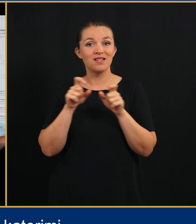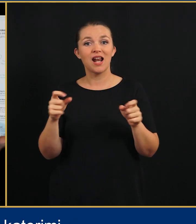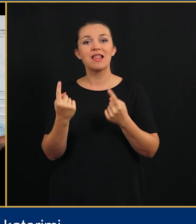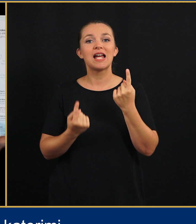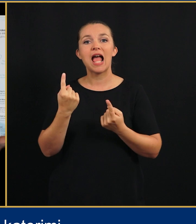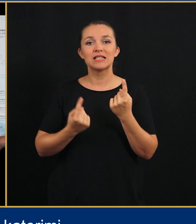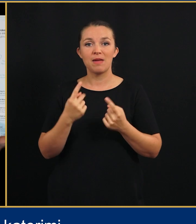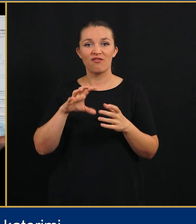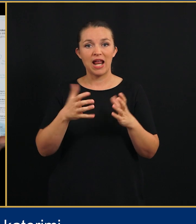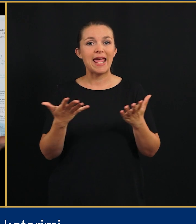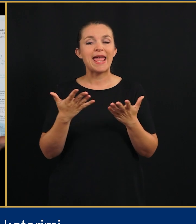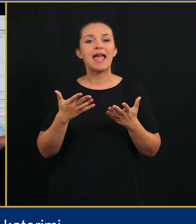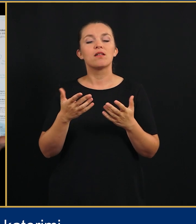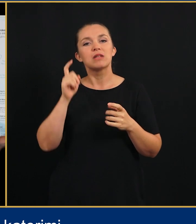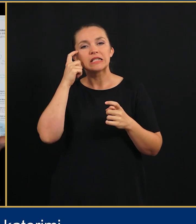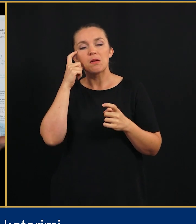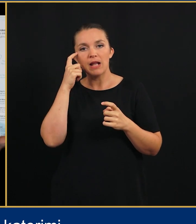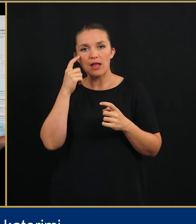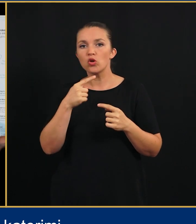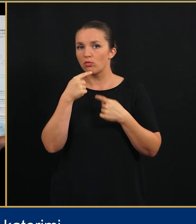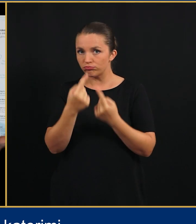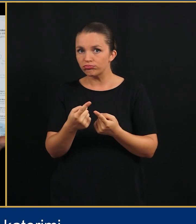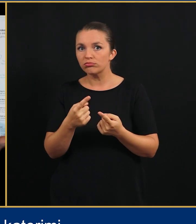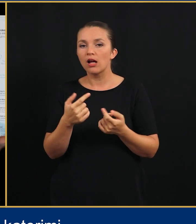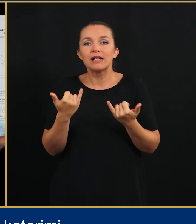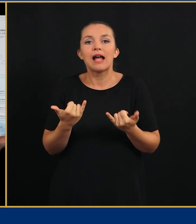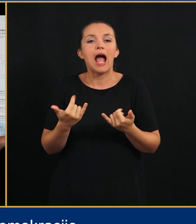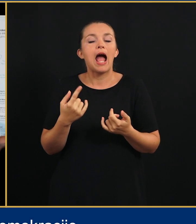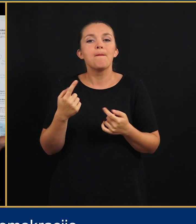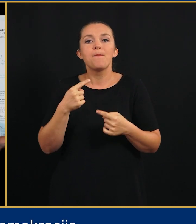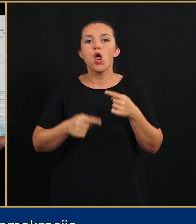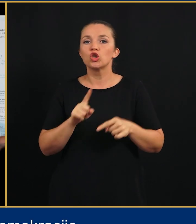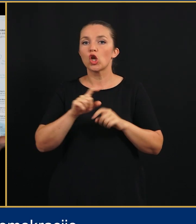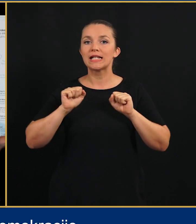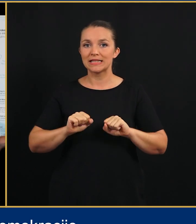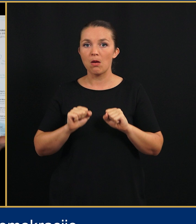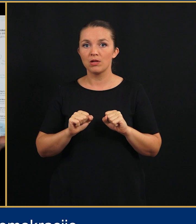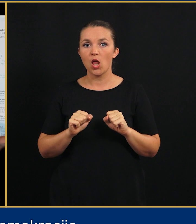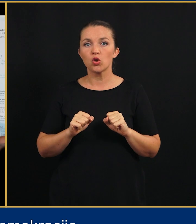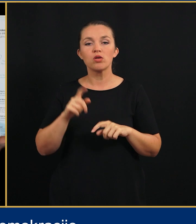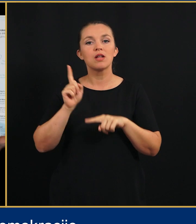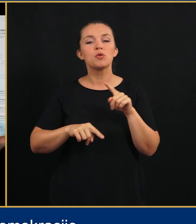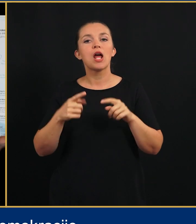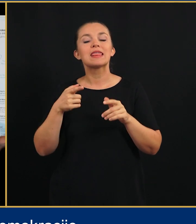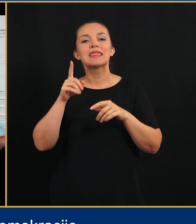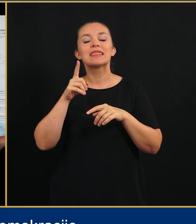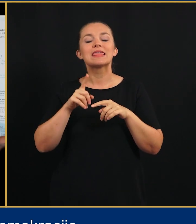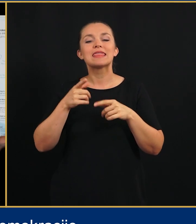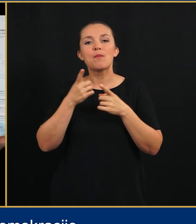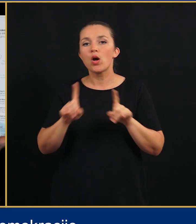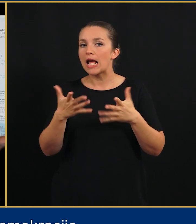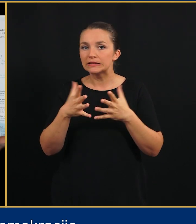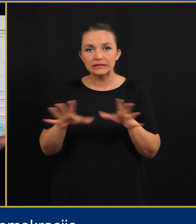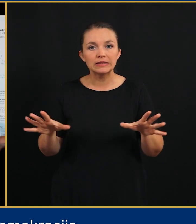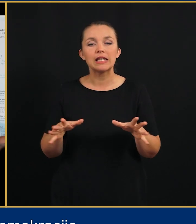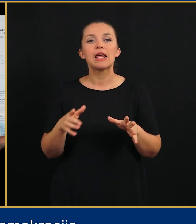Zaradi razmer v regiji, med katerimi je z zaskrbljenostjo izpostavila akutno politično nestabilnost, zdrse demokracije,